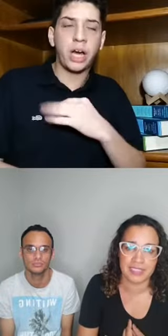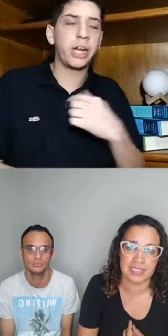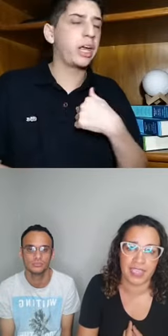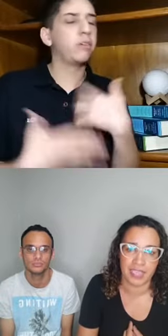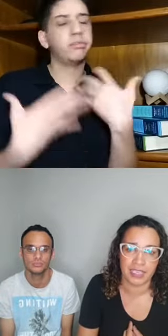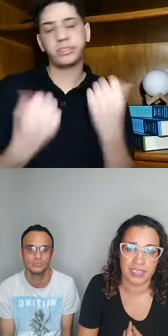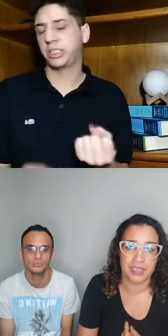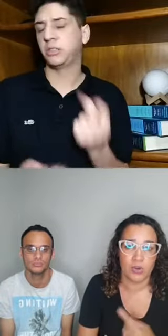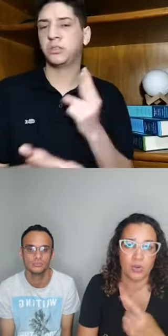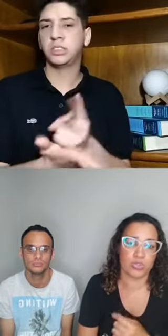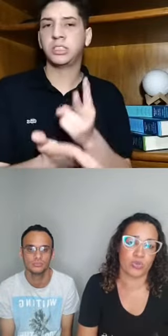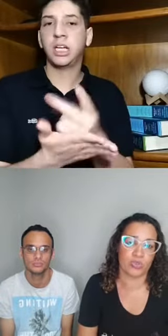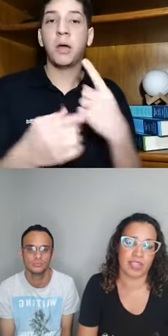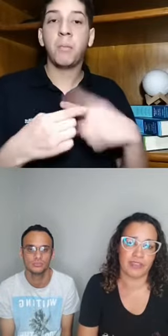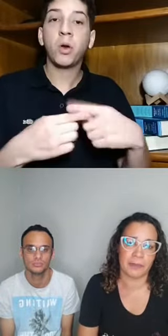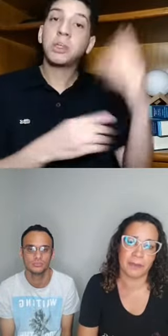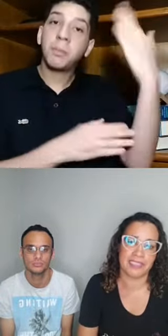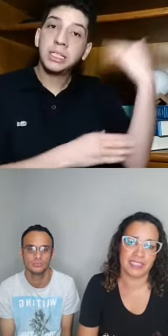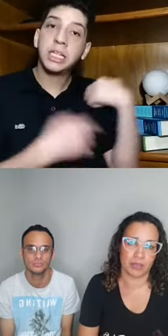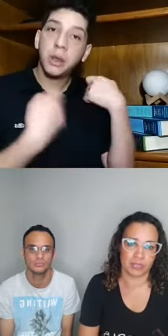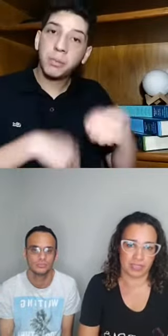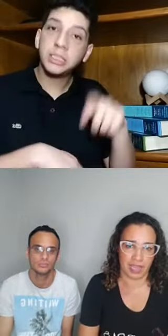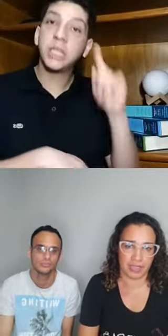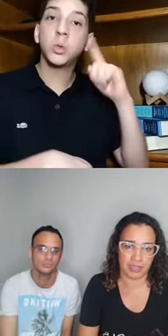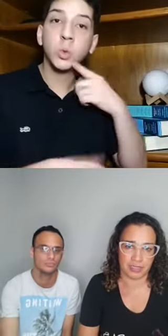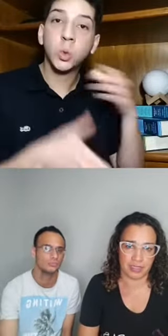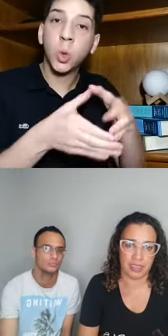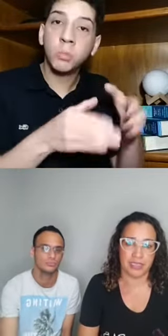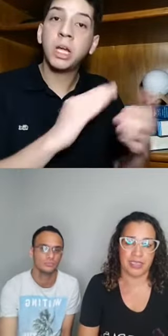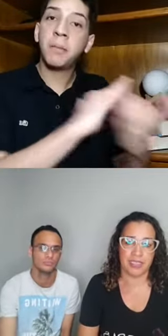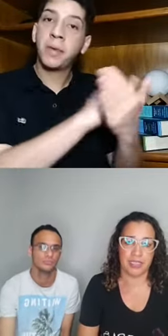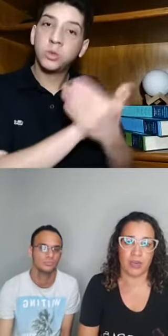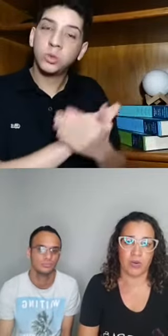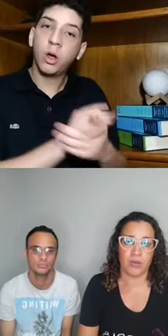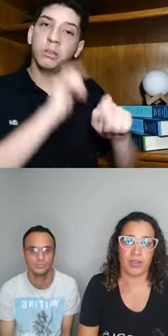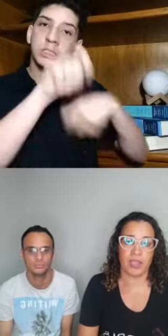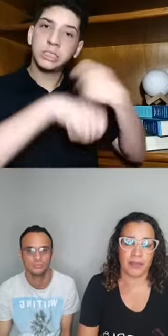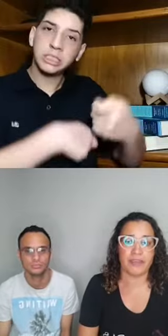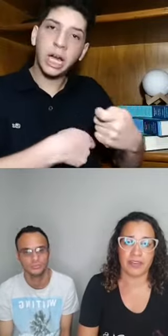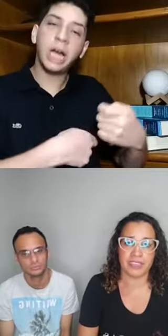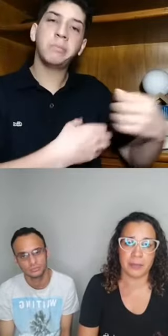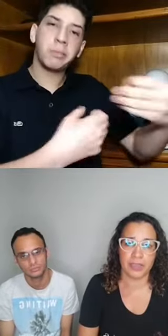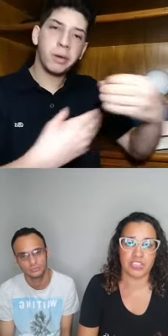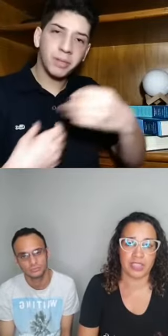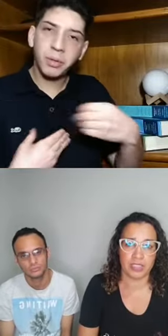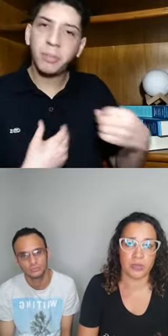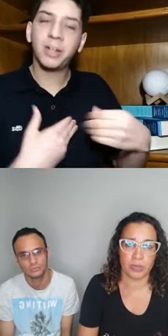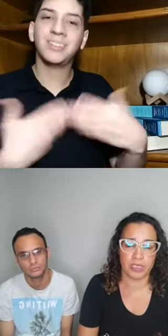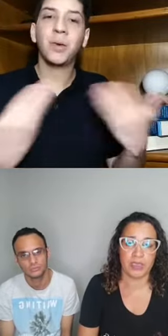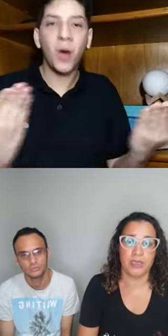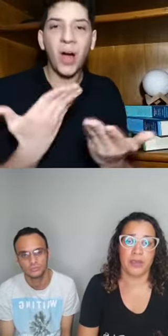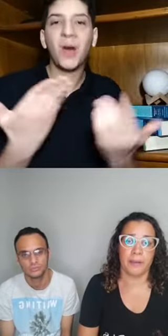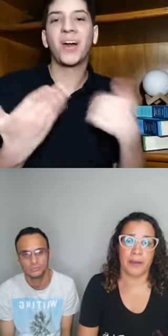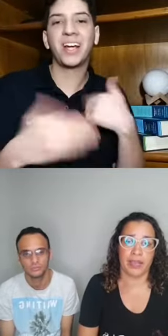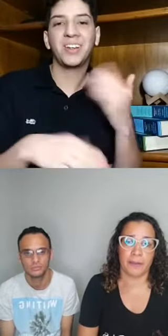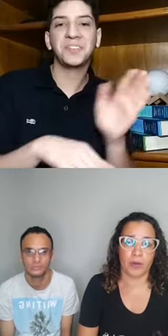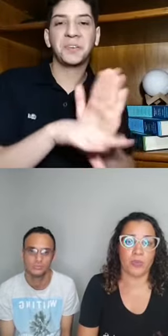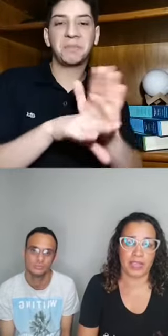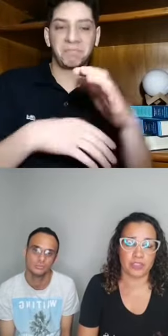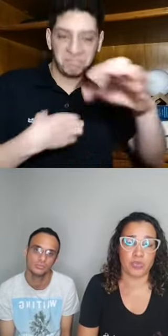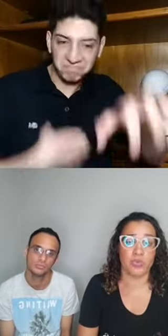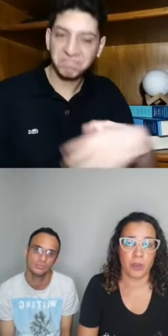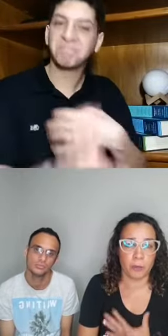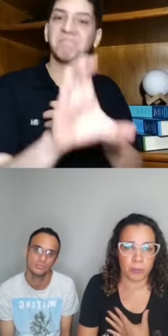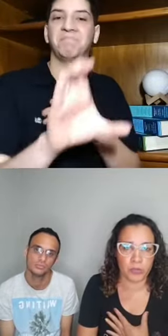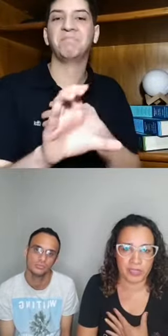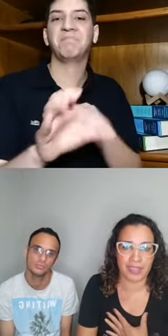eu precisei, o surdo estava ali para me ensinar os sinais. Então, é minha vez também de retribuir para a